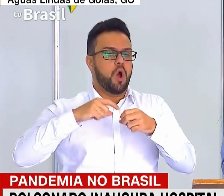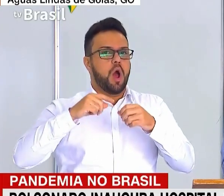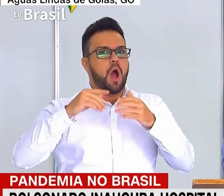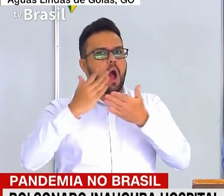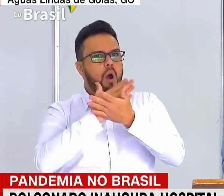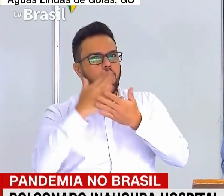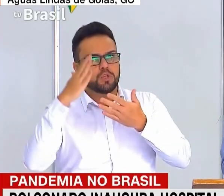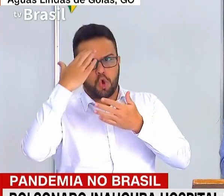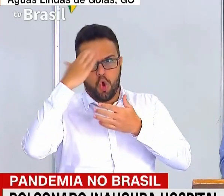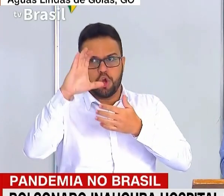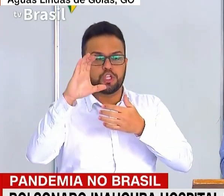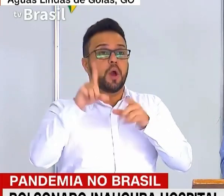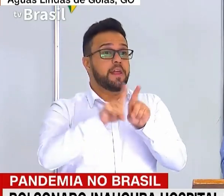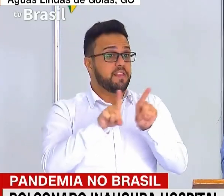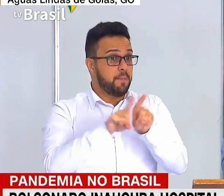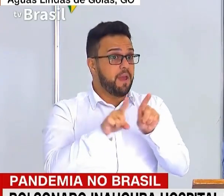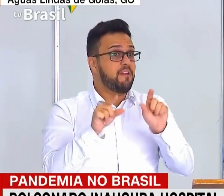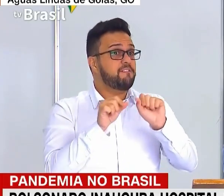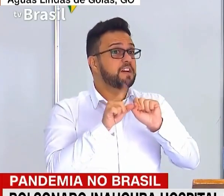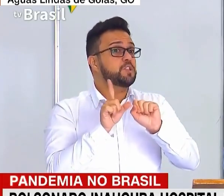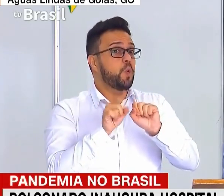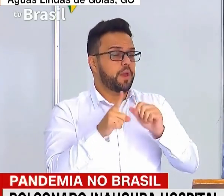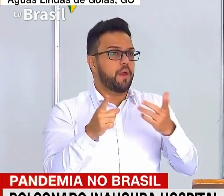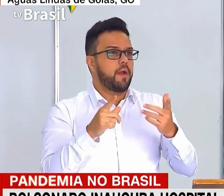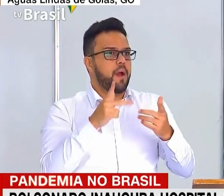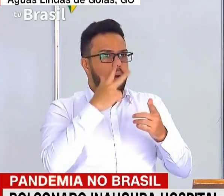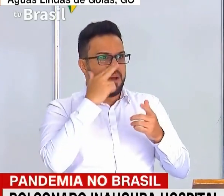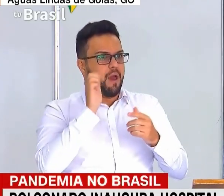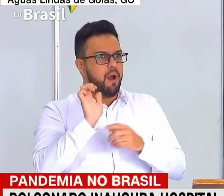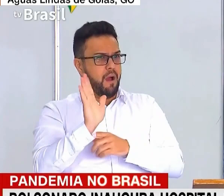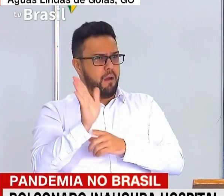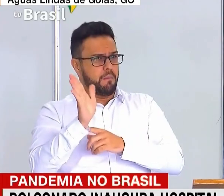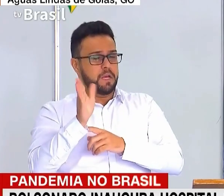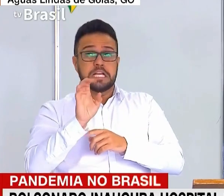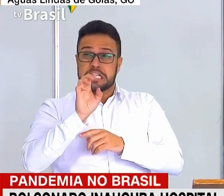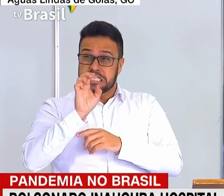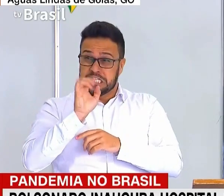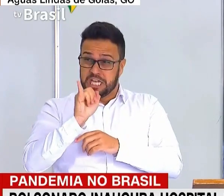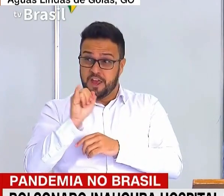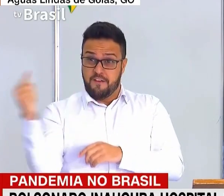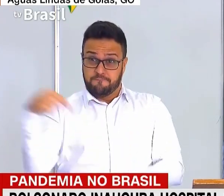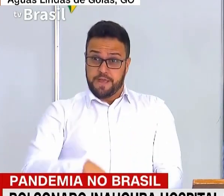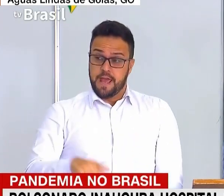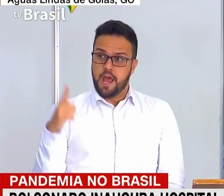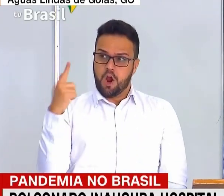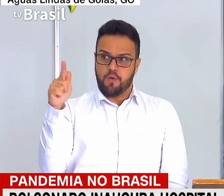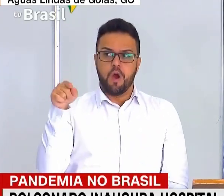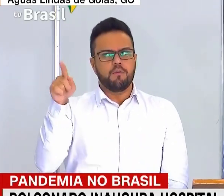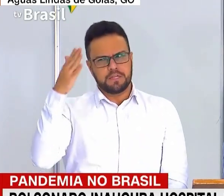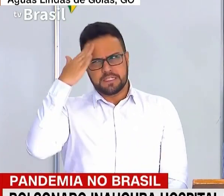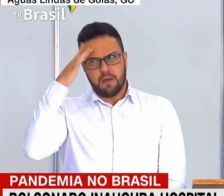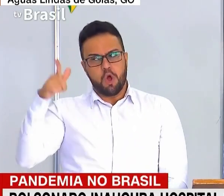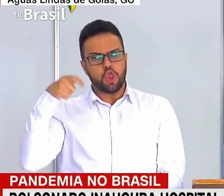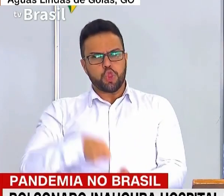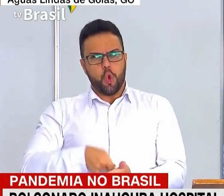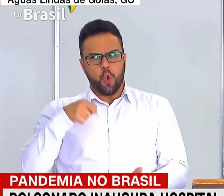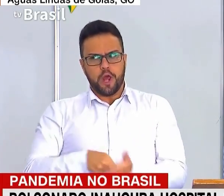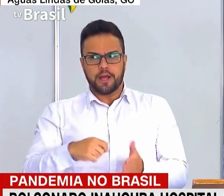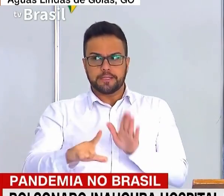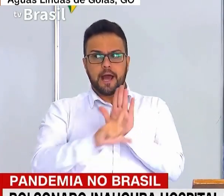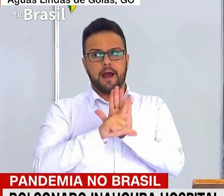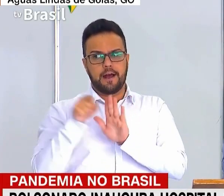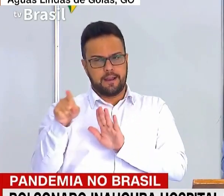Curitiba, estão nos ameaçando agora. Tenho certeza, Cláudio, se vier aqui, você vai tratar com a dureza da lei que eles